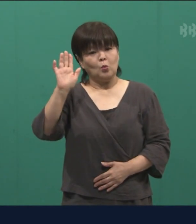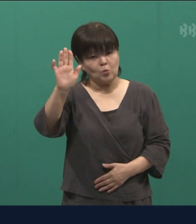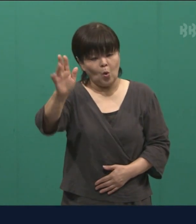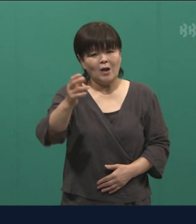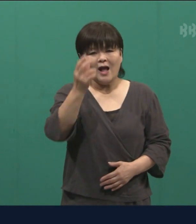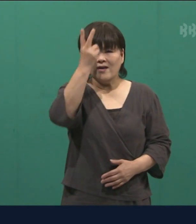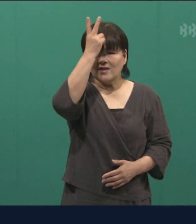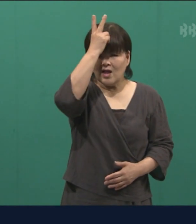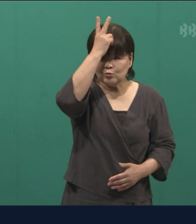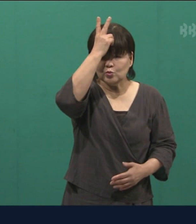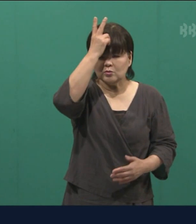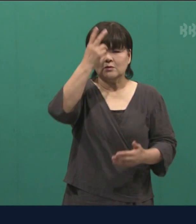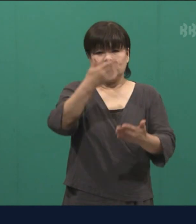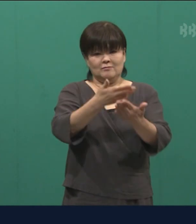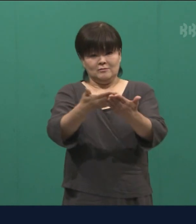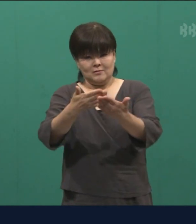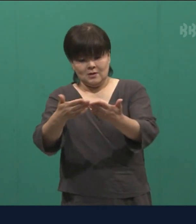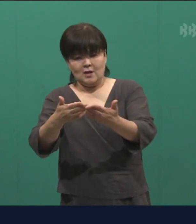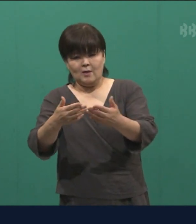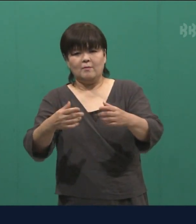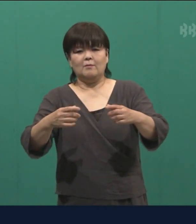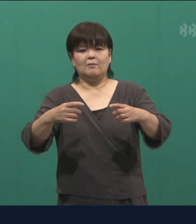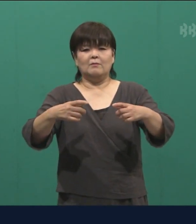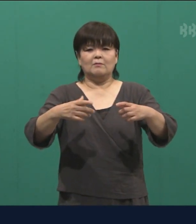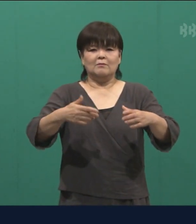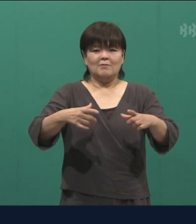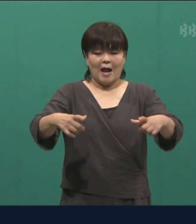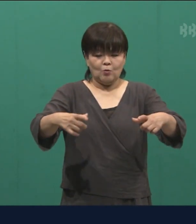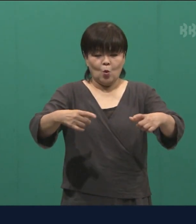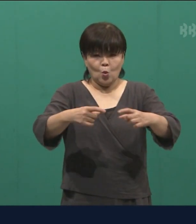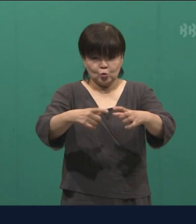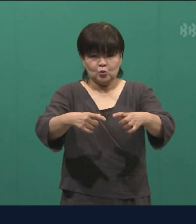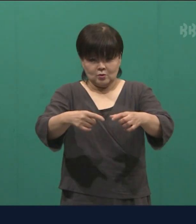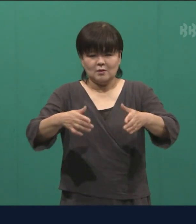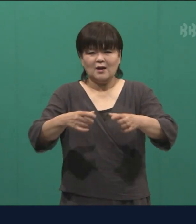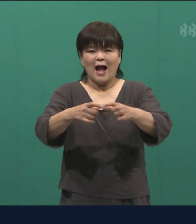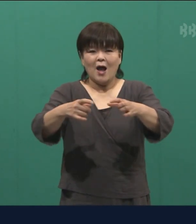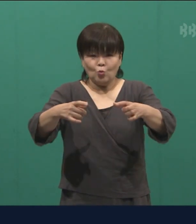市は今後ガンダムがデザインされたマンホールカードを